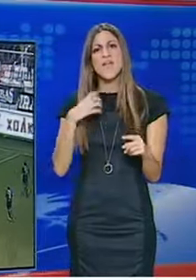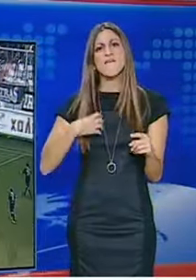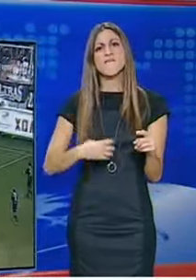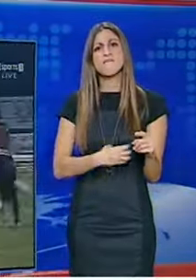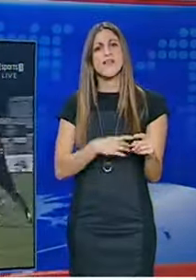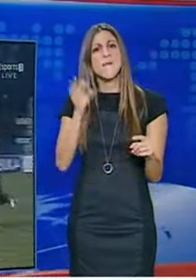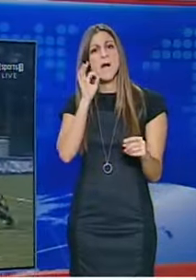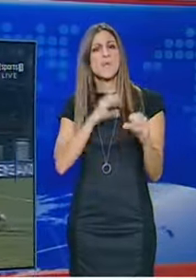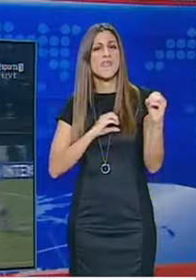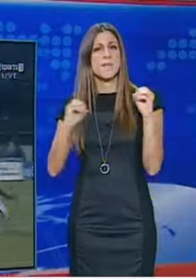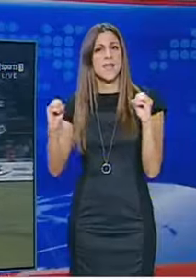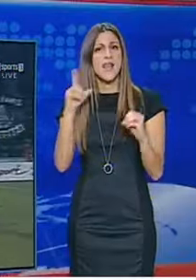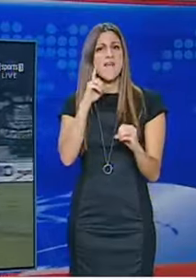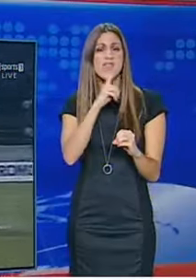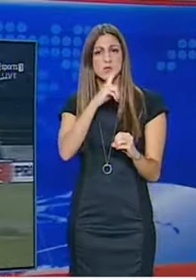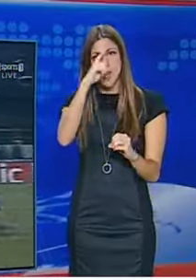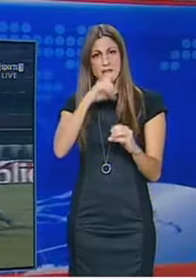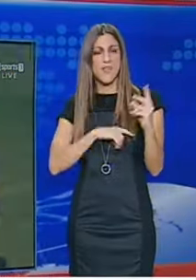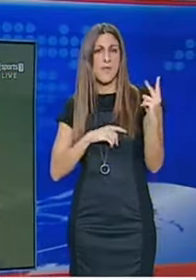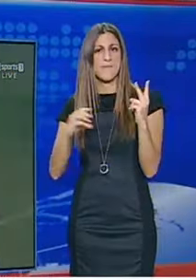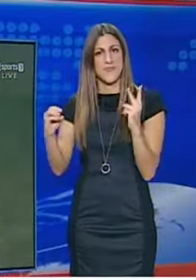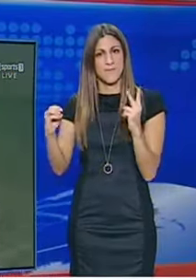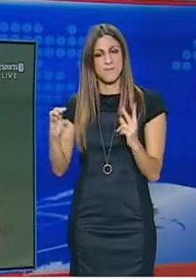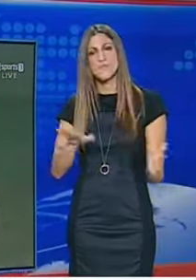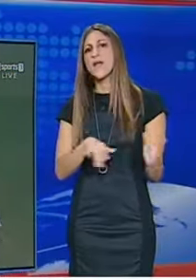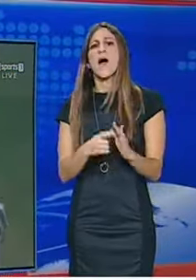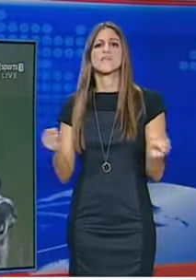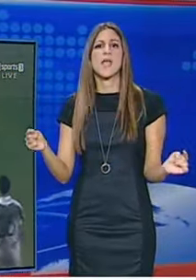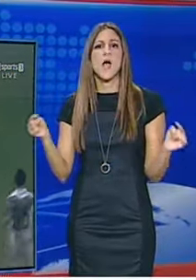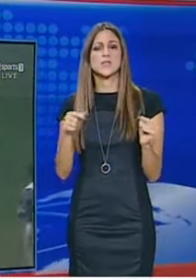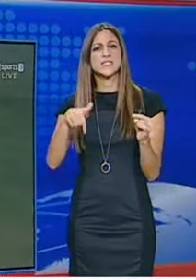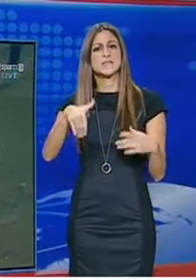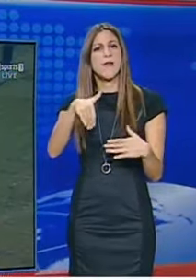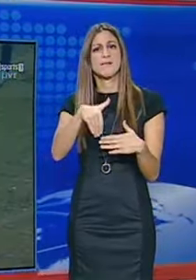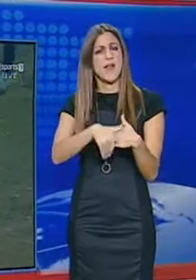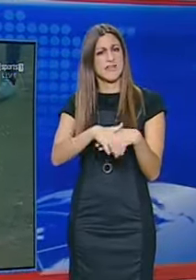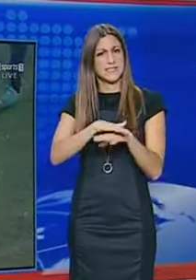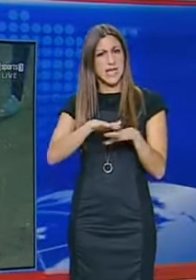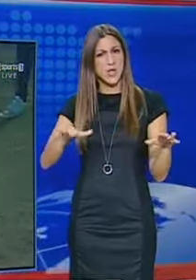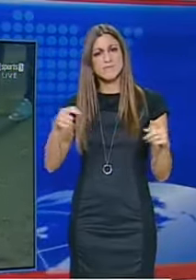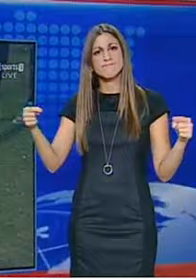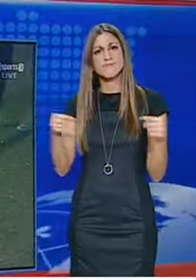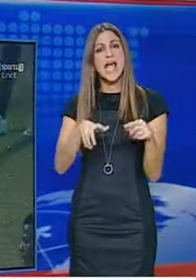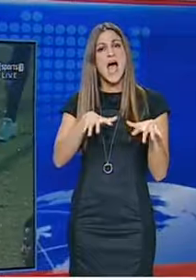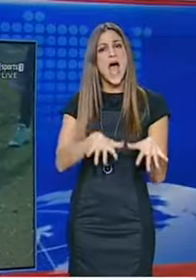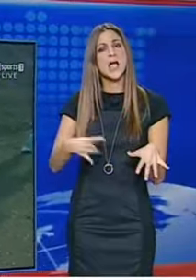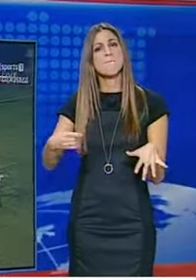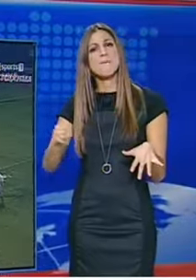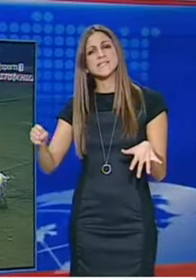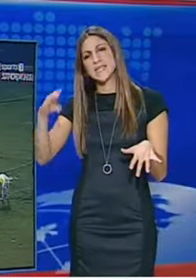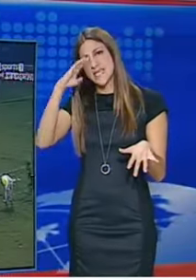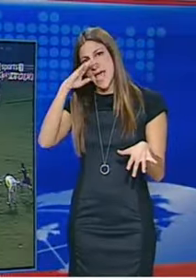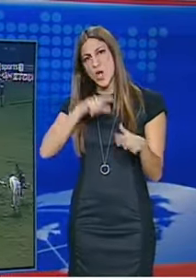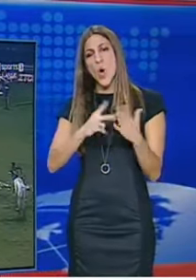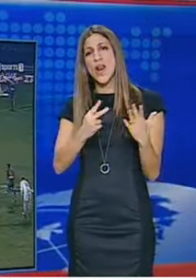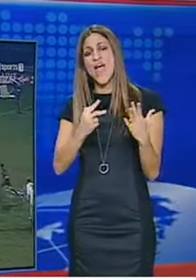0-0 και λεβαδος κέρκυρα 2-0 η αγωνιστική ολοκληρώνεται σήμερα με την αναμέτρηση αεκ πας γιάννινα η σέντρα θα γίνει στις